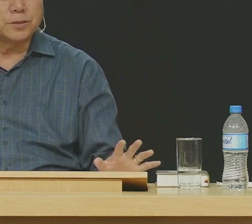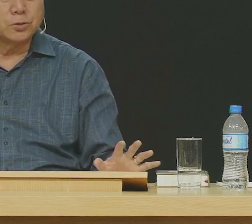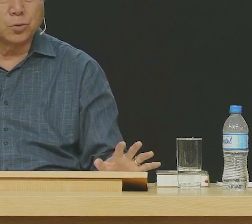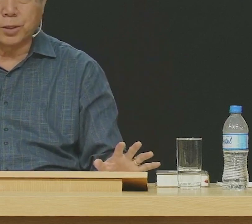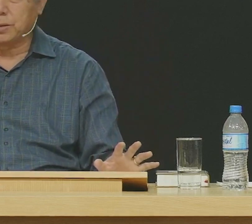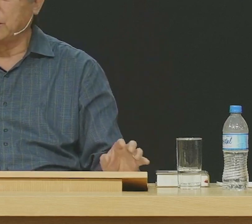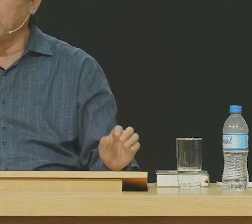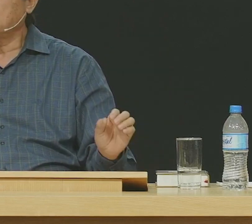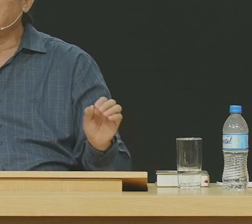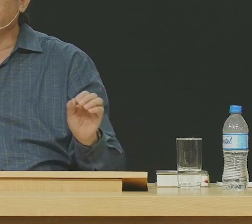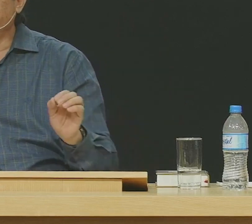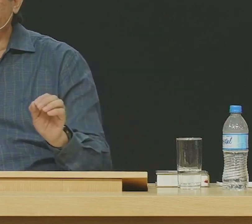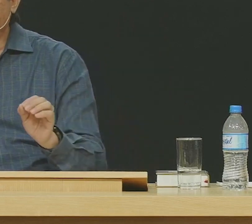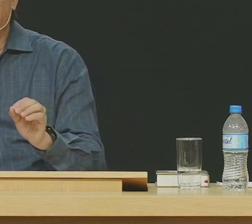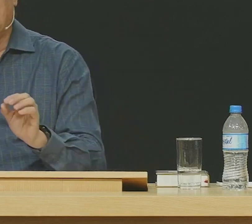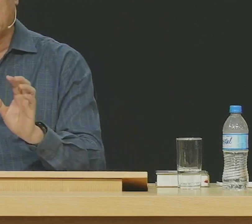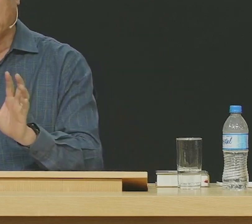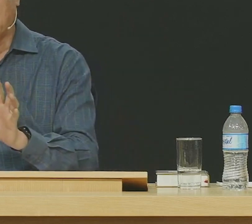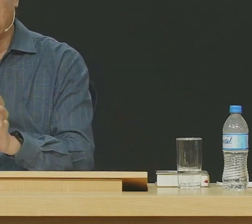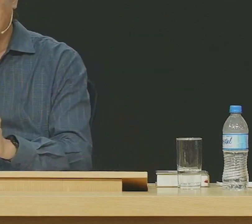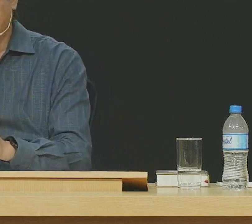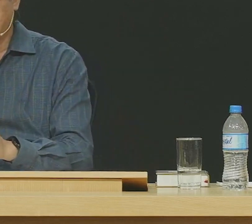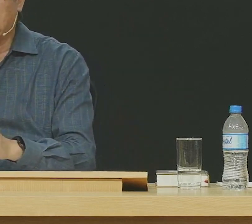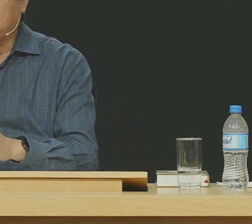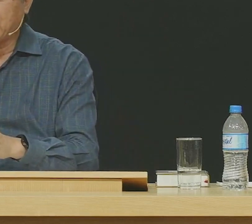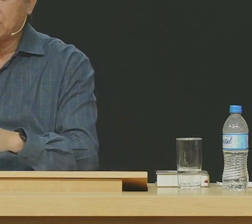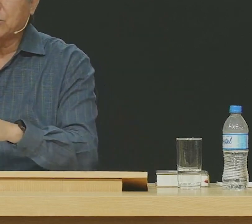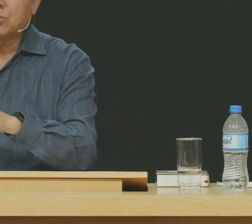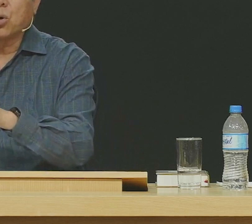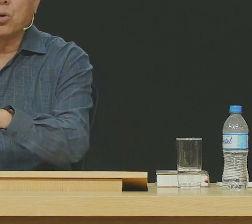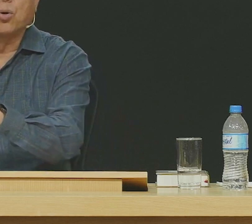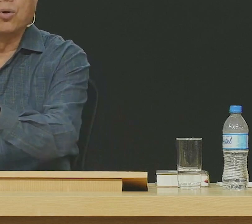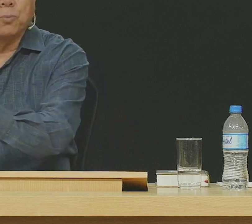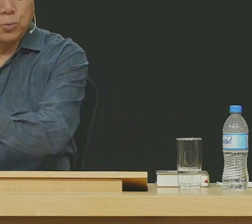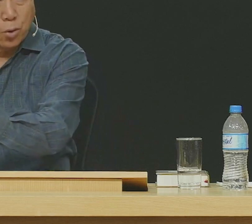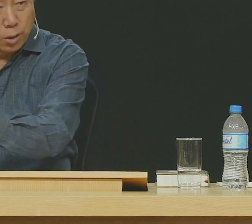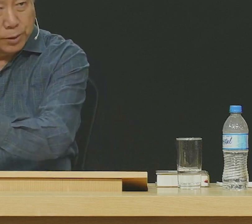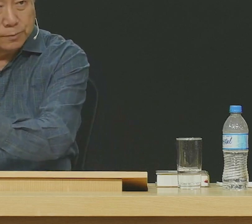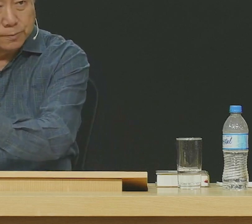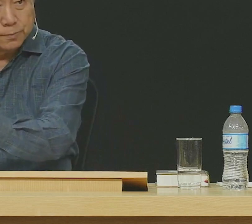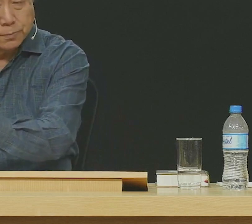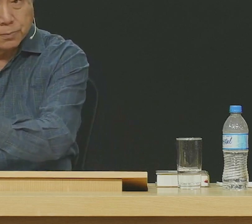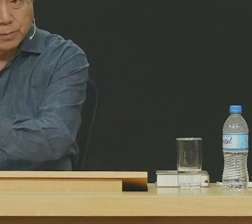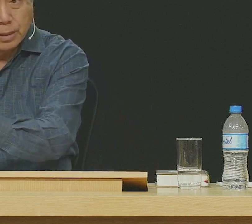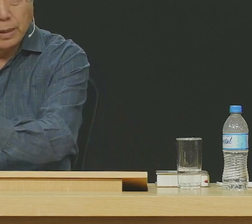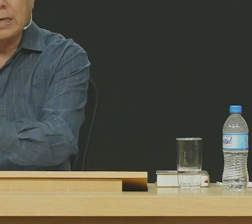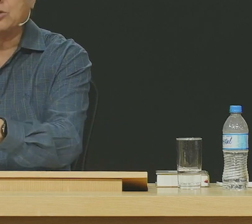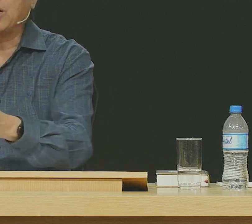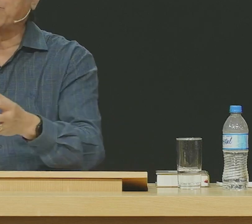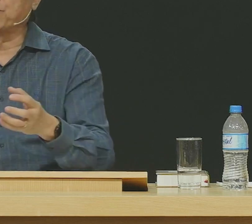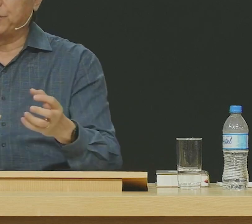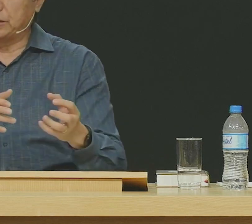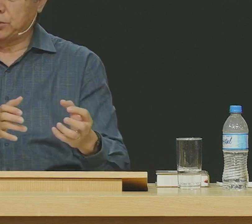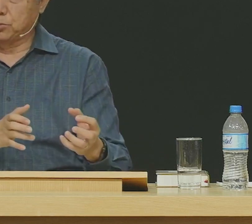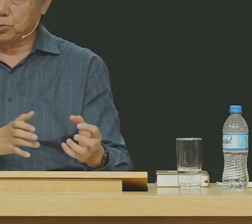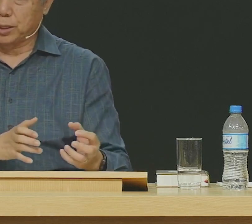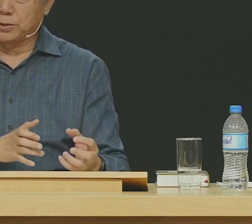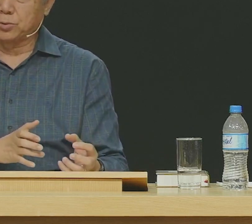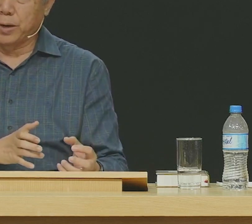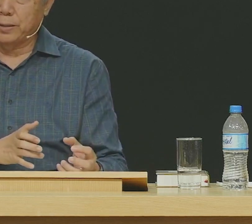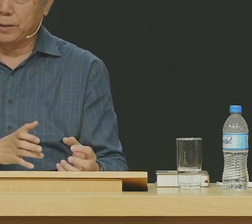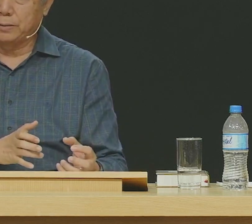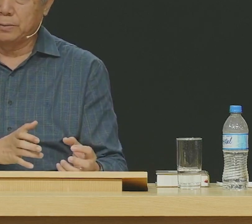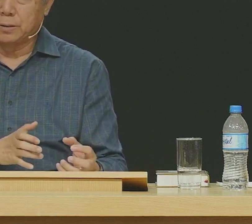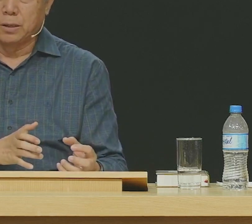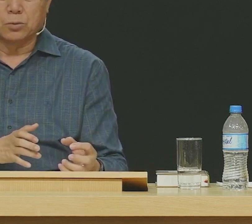Deus precisa o quê? Suprir toda a necessidade do corpo do homem. Ele já providenciou no